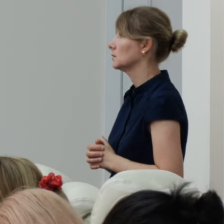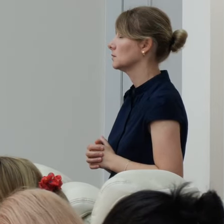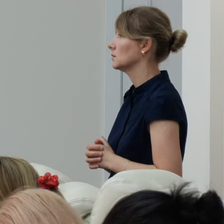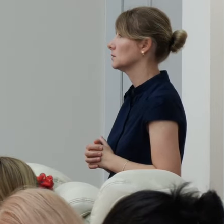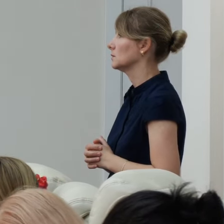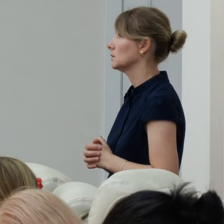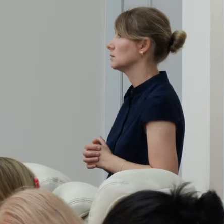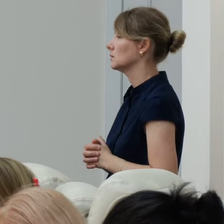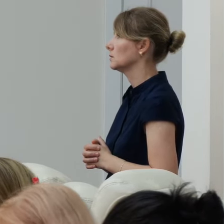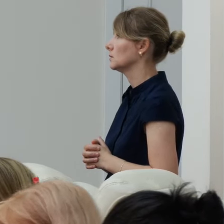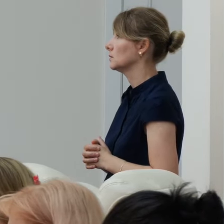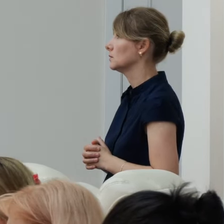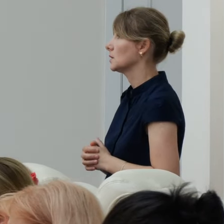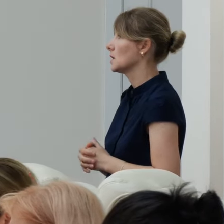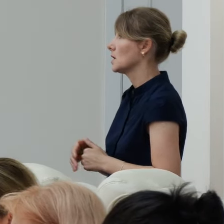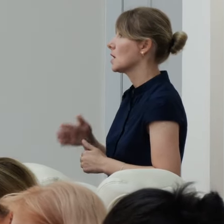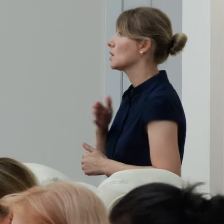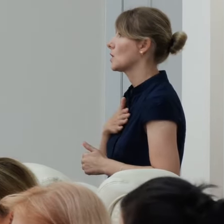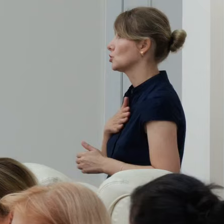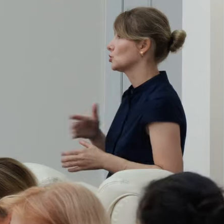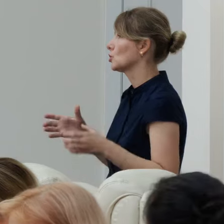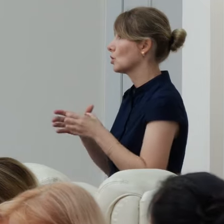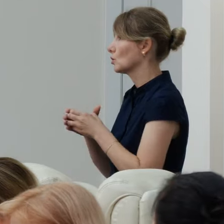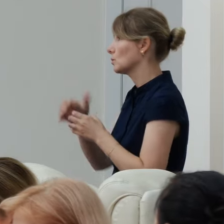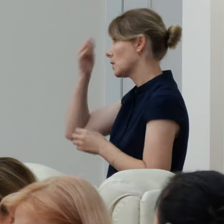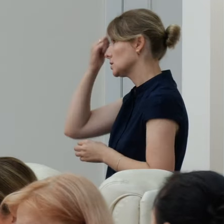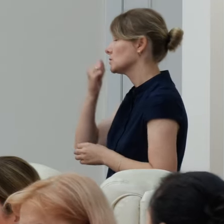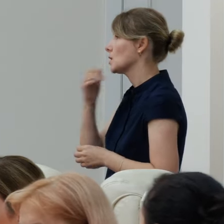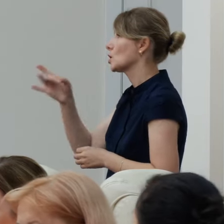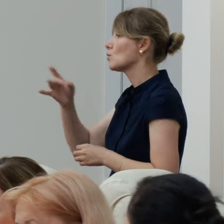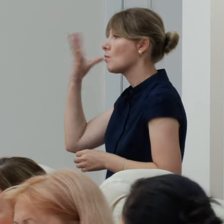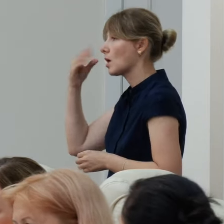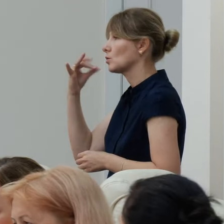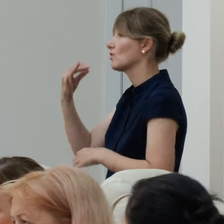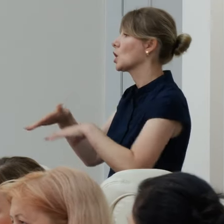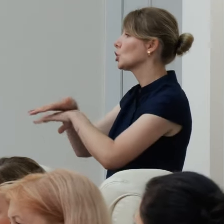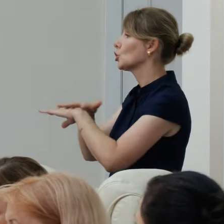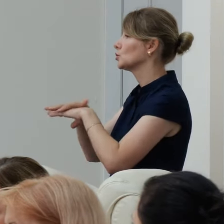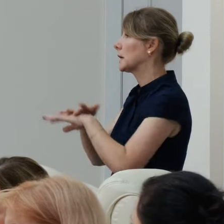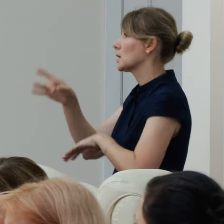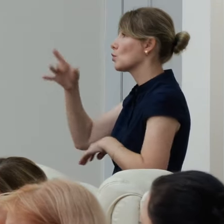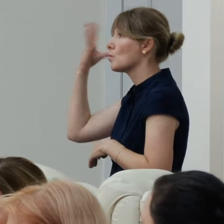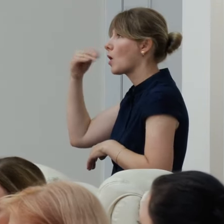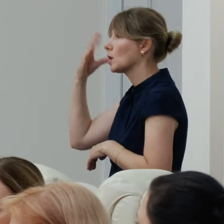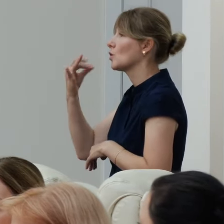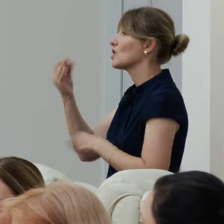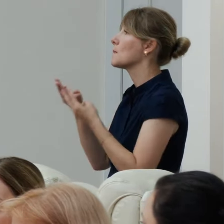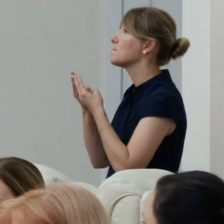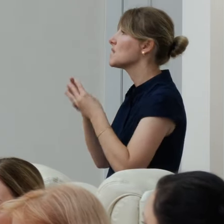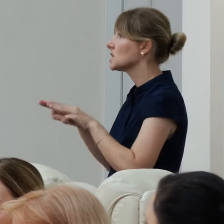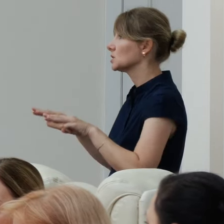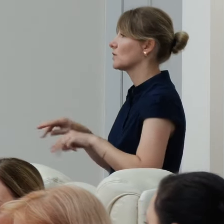că UNHCR este recunoscător Moldovei, poporului moldovean și ministerului și